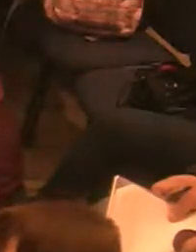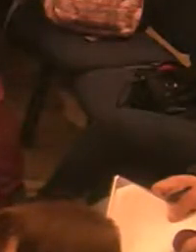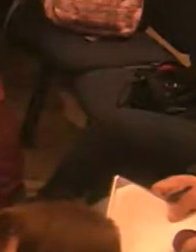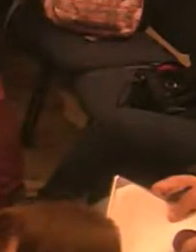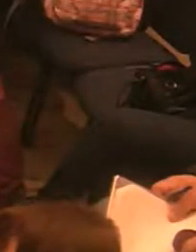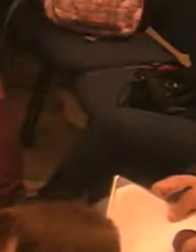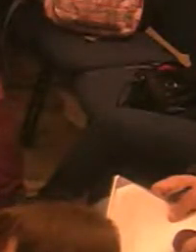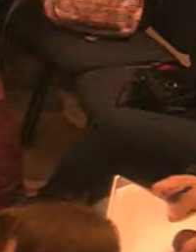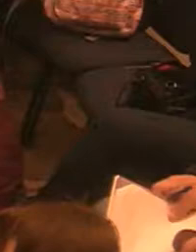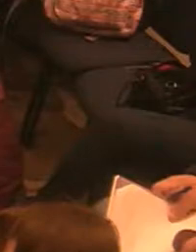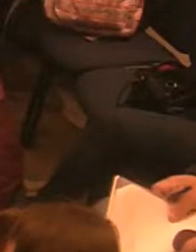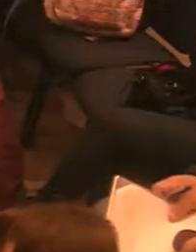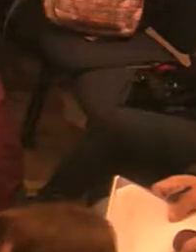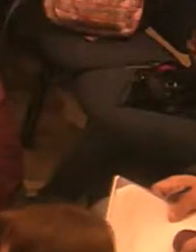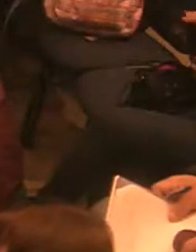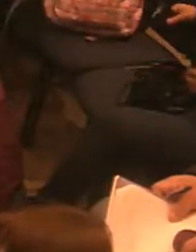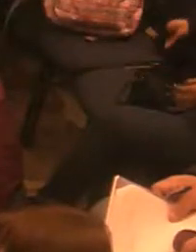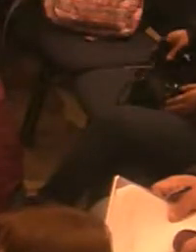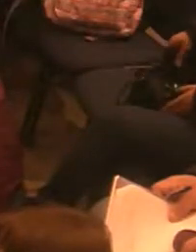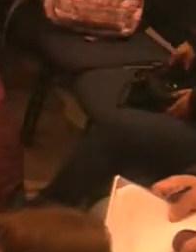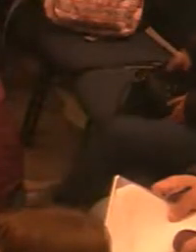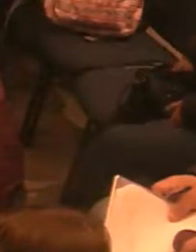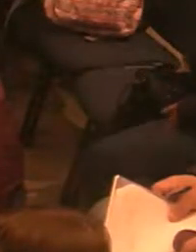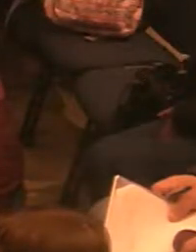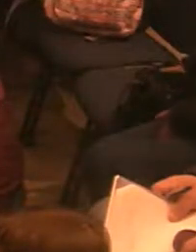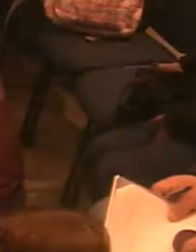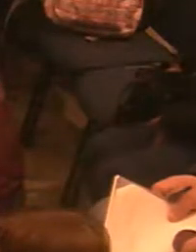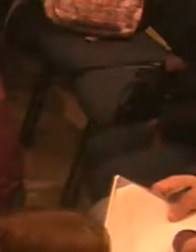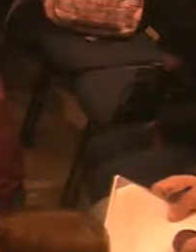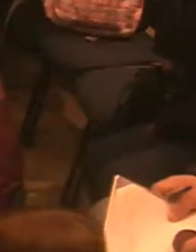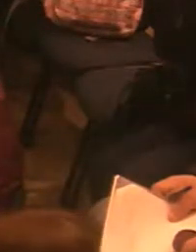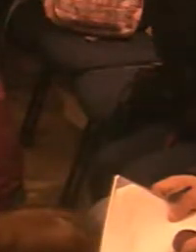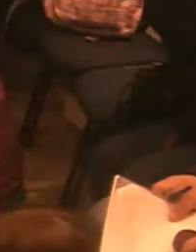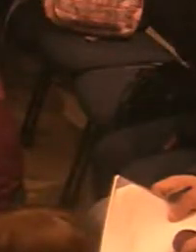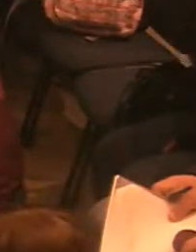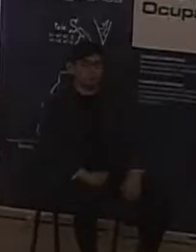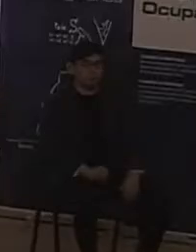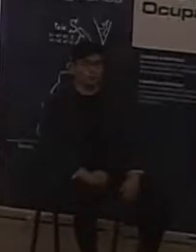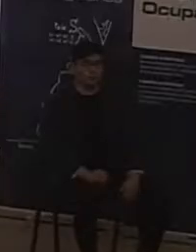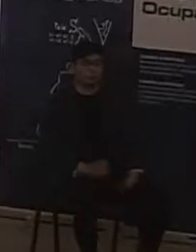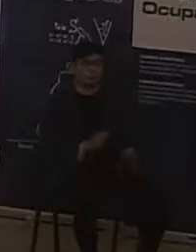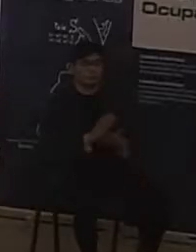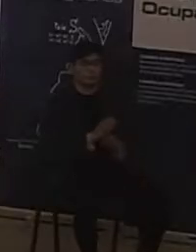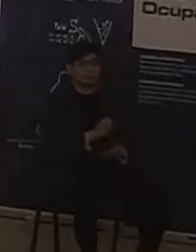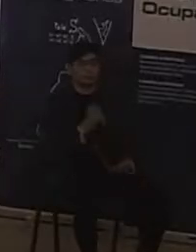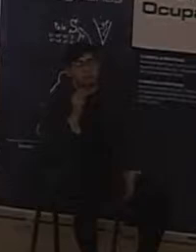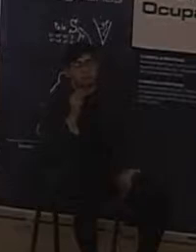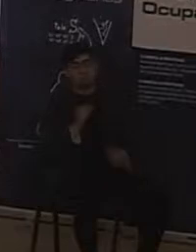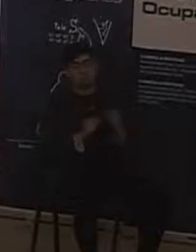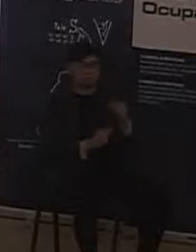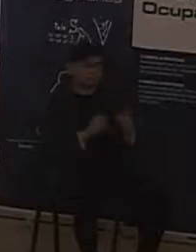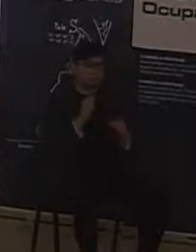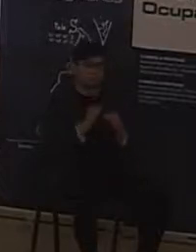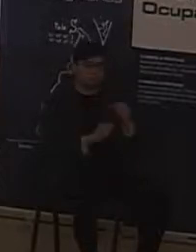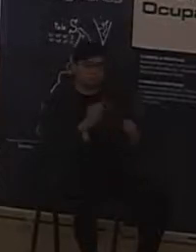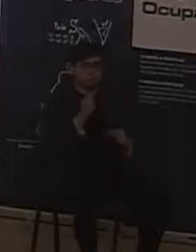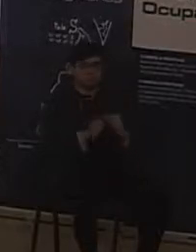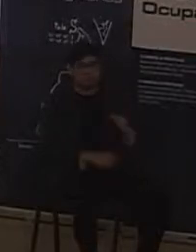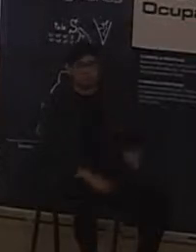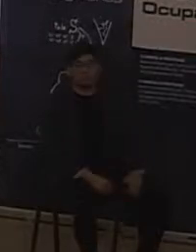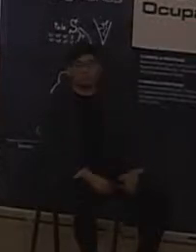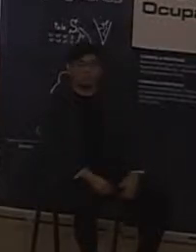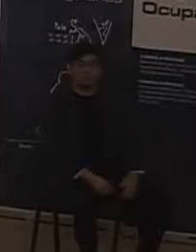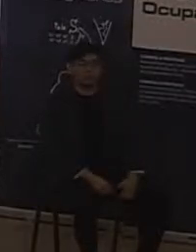nunca alguien lo logro y lo intentaron un rato como no resultaban igual iban intentaban conquistar persas